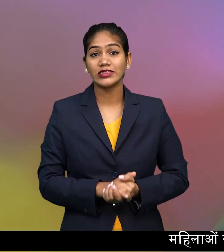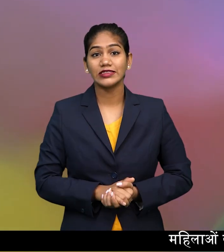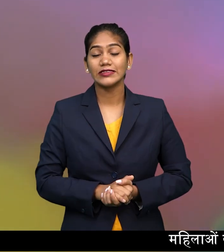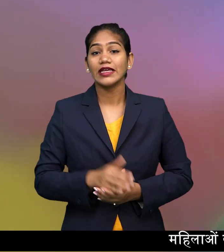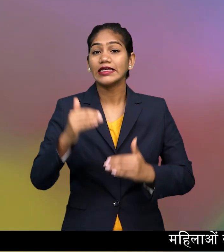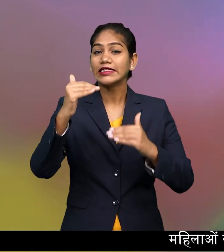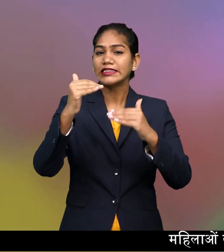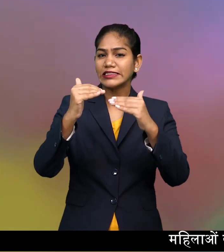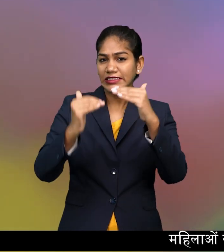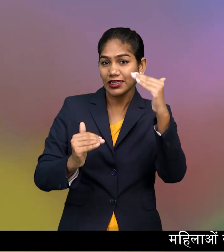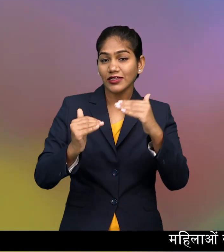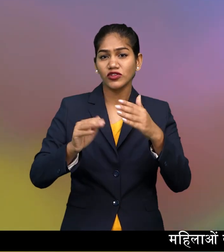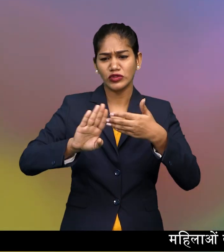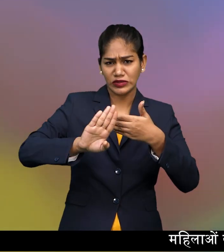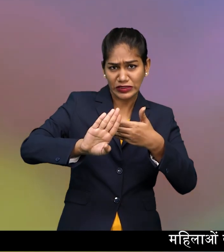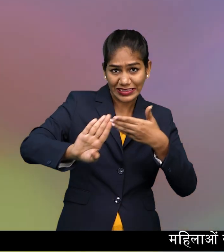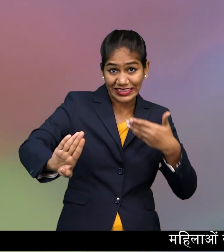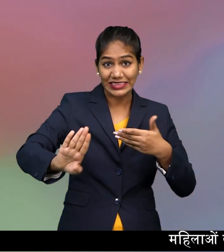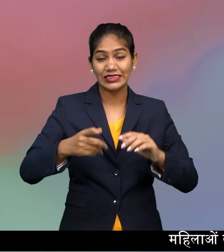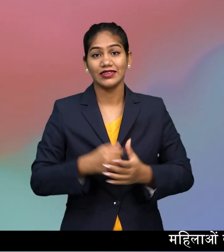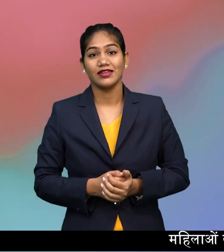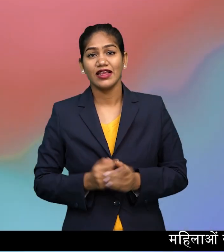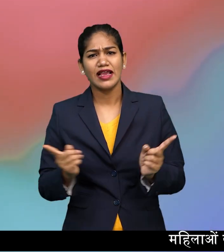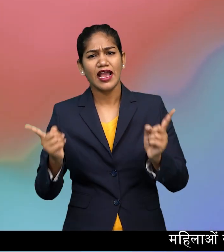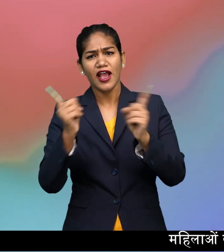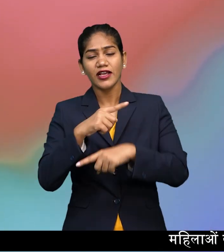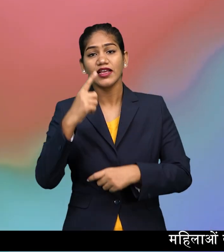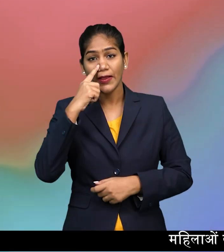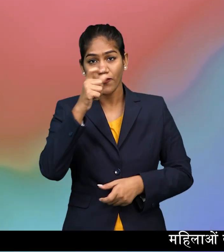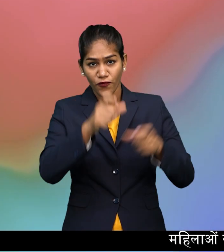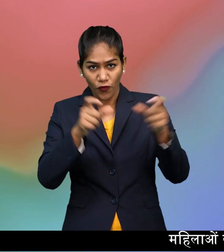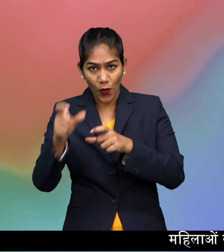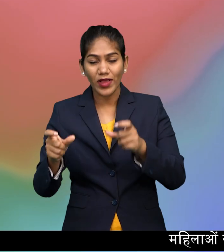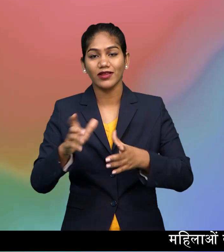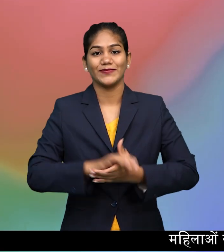महिलाओं की शिक्षा एक शक्तिशाली शक्ति रही है।